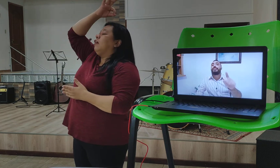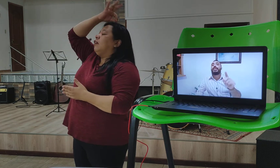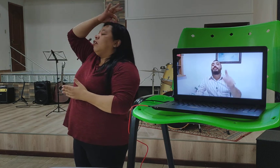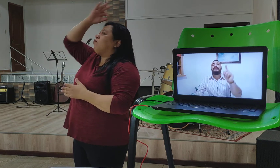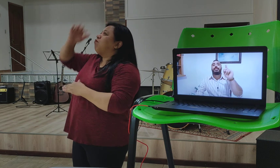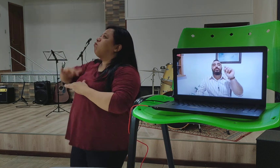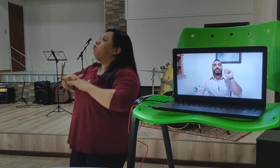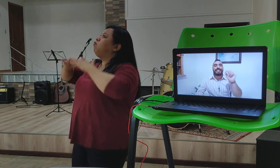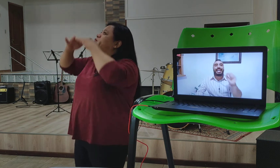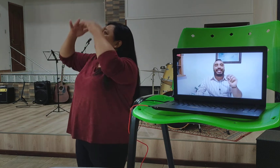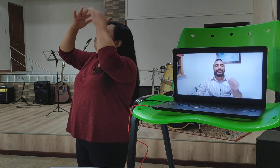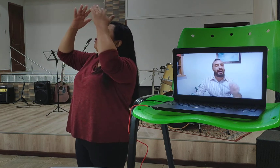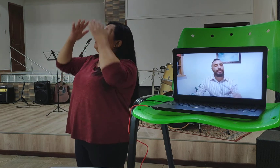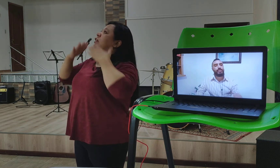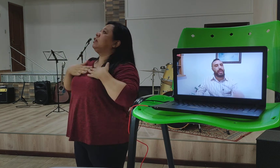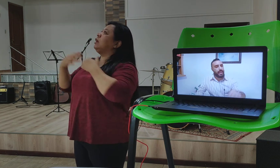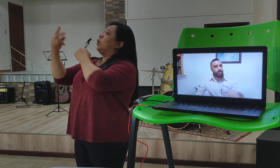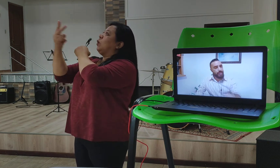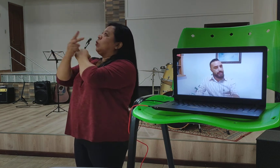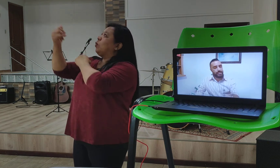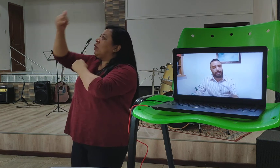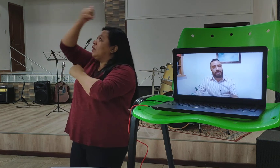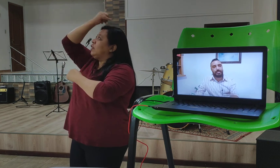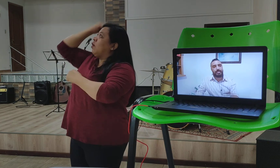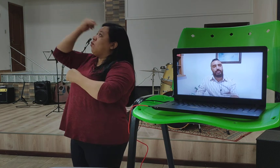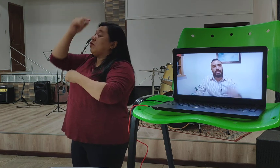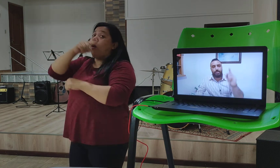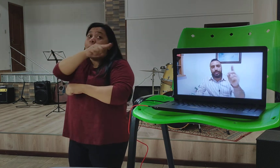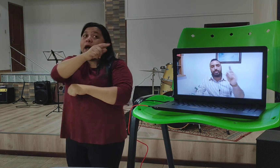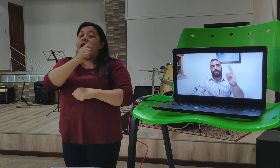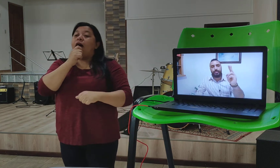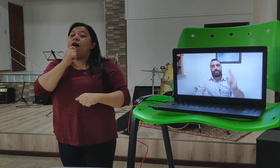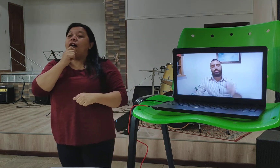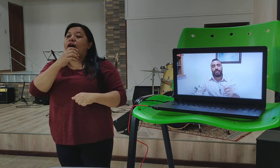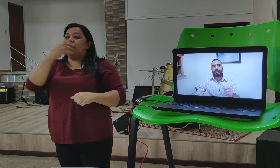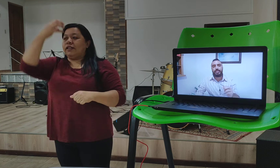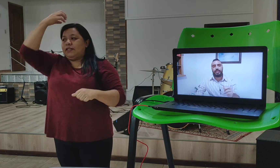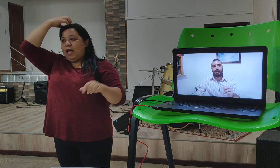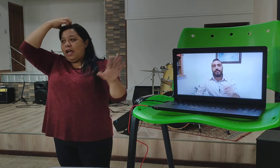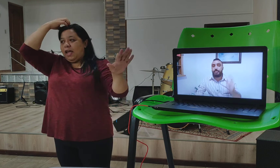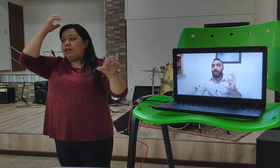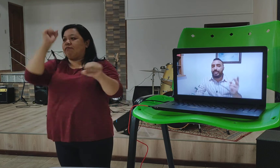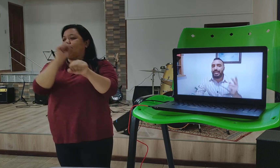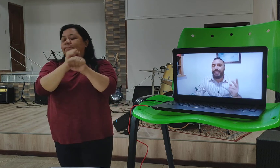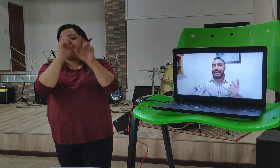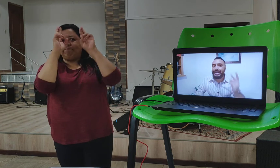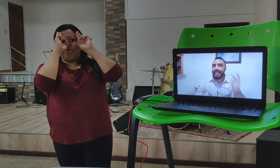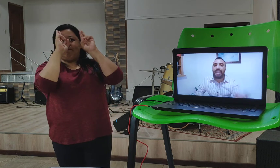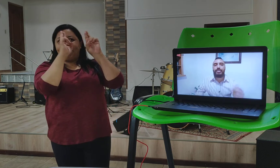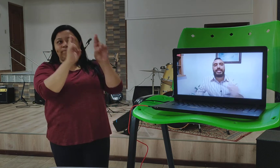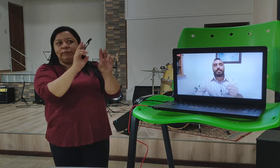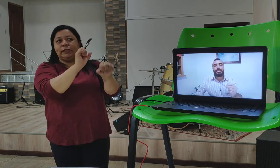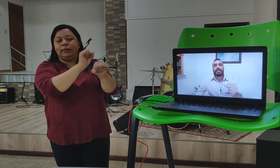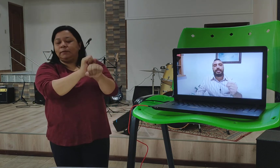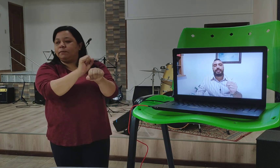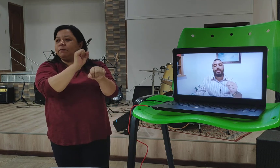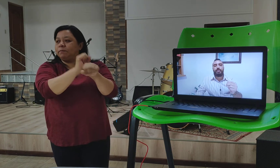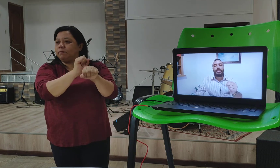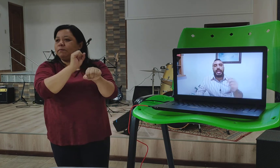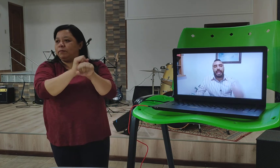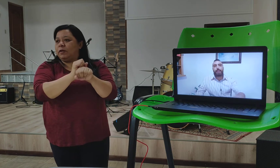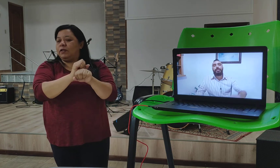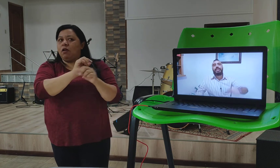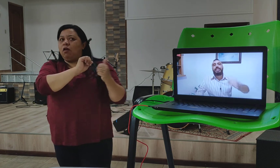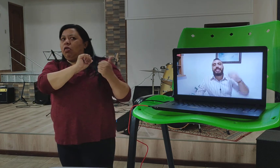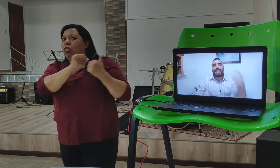isso estivesse sendo desagradável, é o que ele chama atenção no verso 1 e no verso 2. Não estava agradável essa